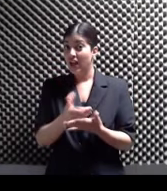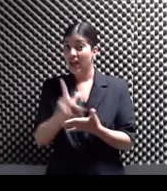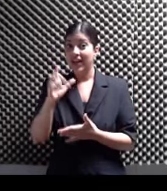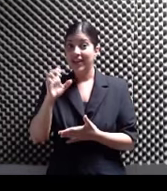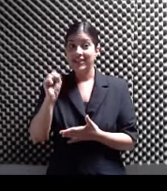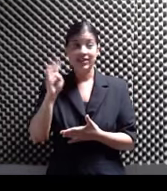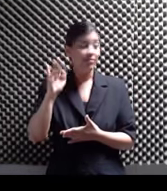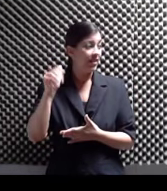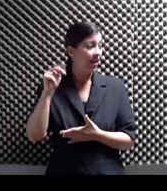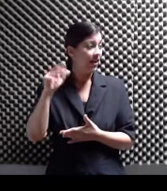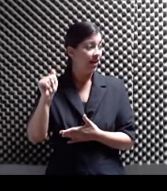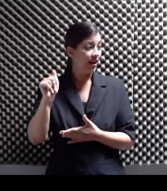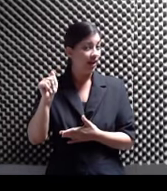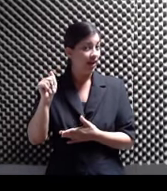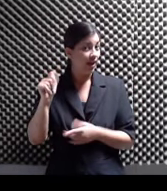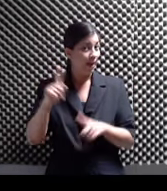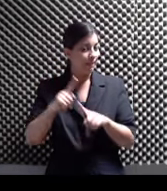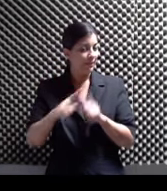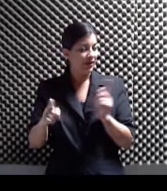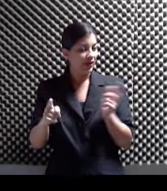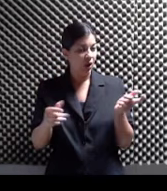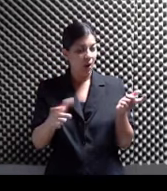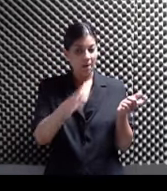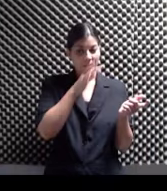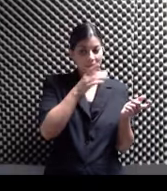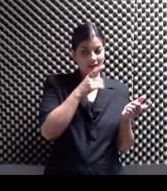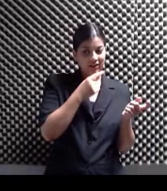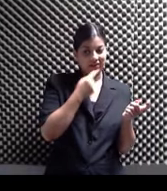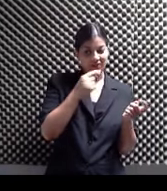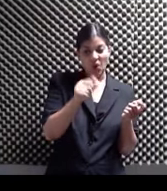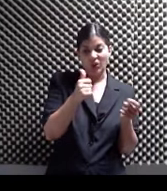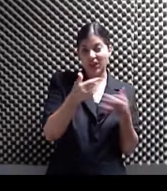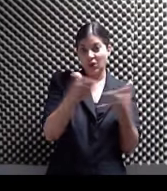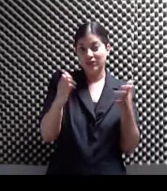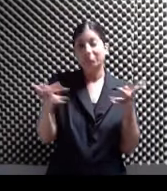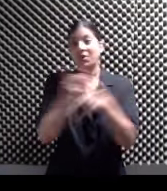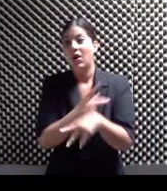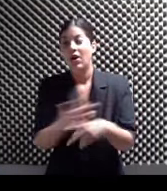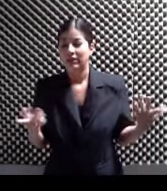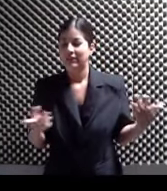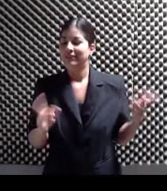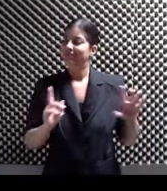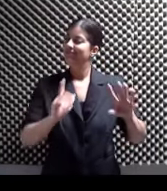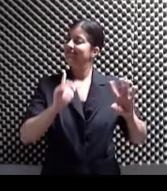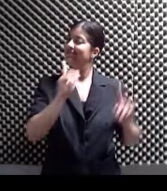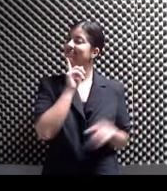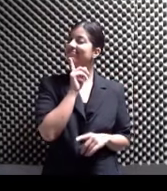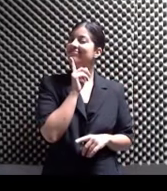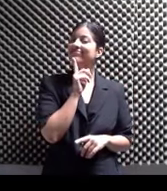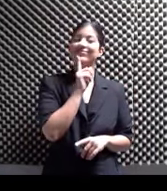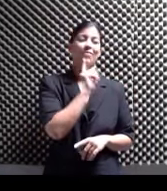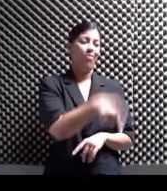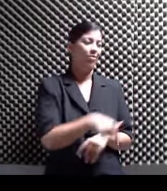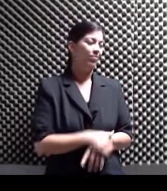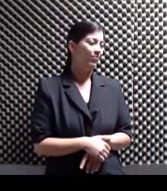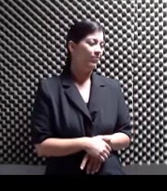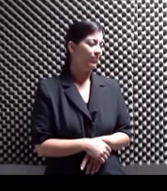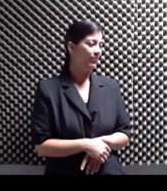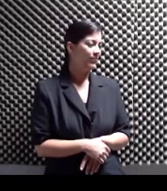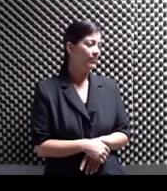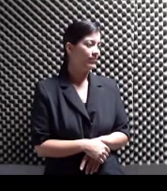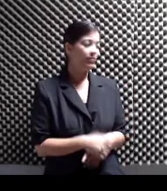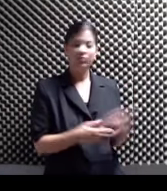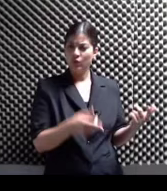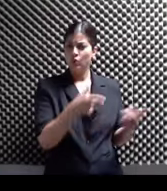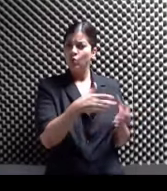le hace una confesión que es peor que esa. ¿Cómo más sorprendente? Más sorprendente. Ok. Mire, y, o sea, tú diriges, pero ¿quién